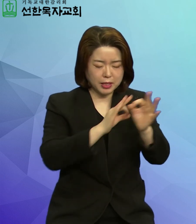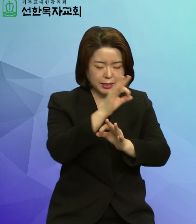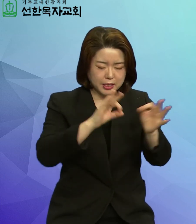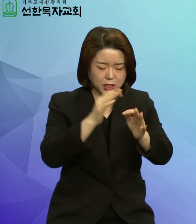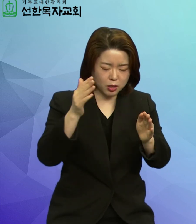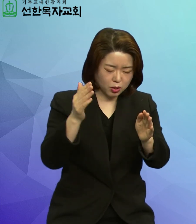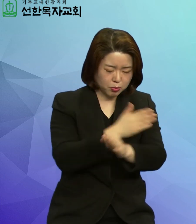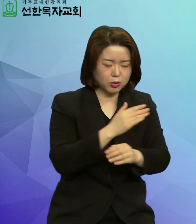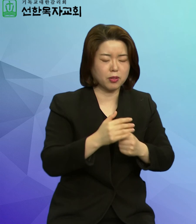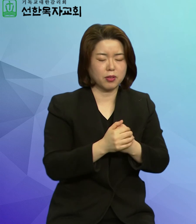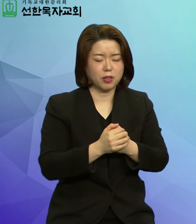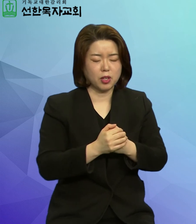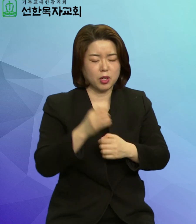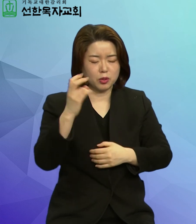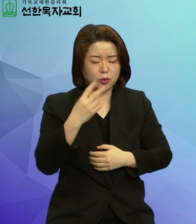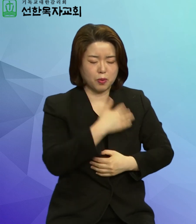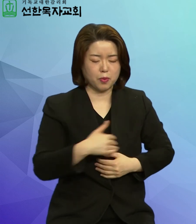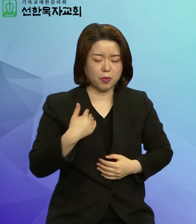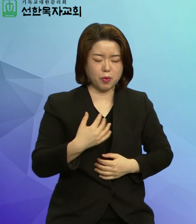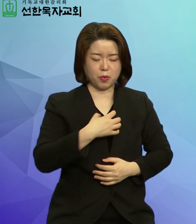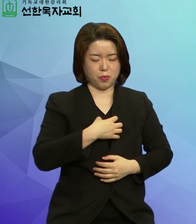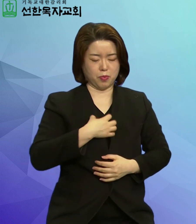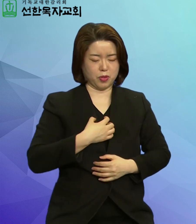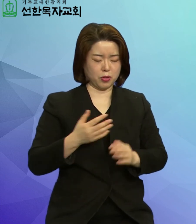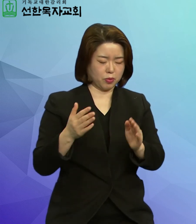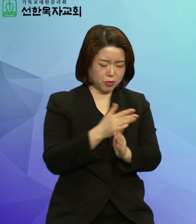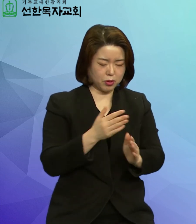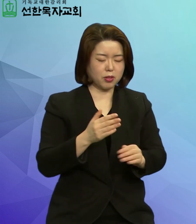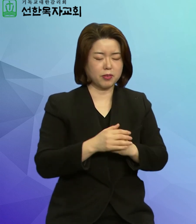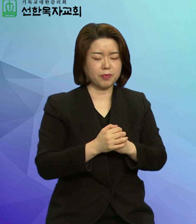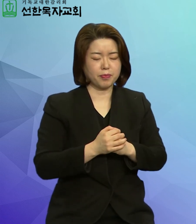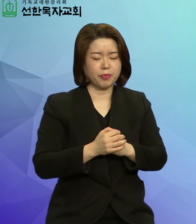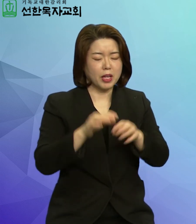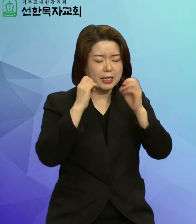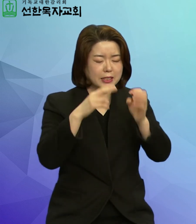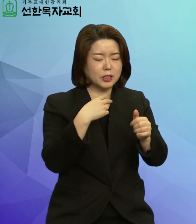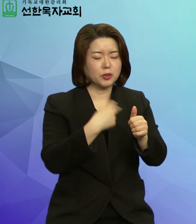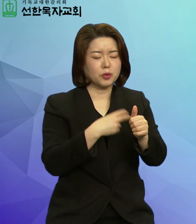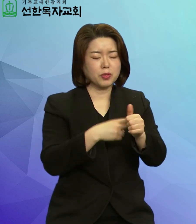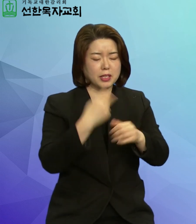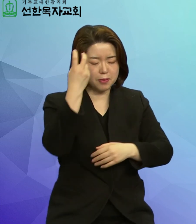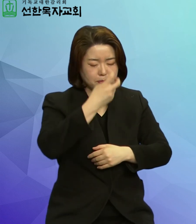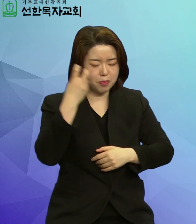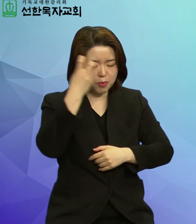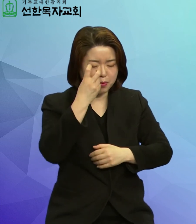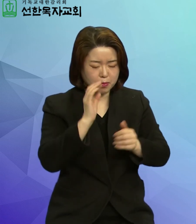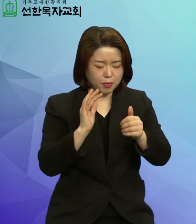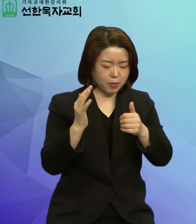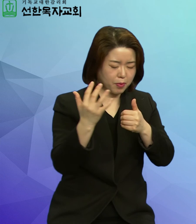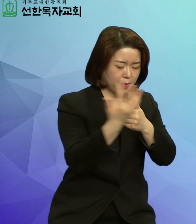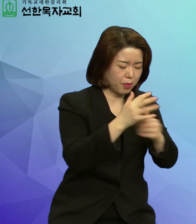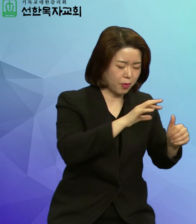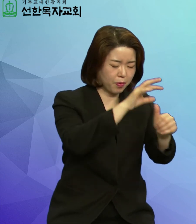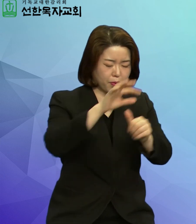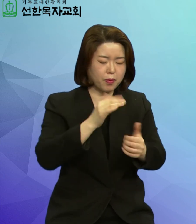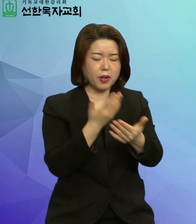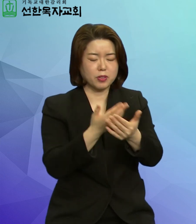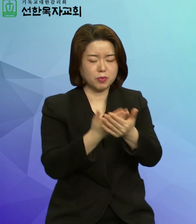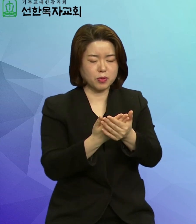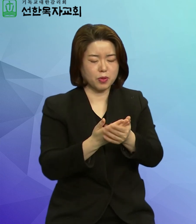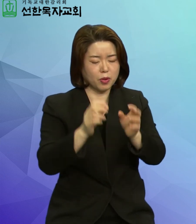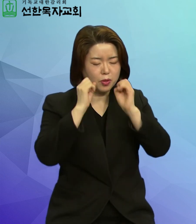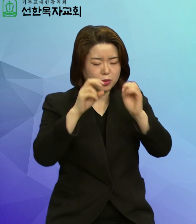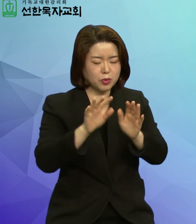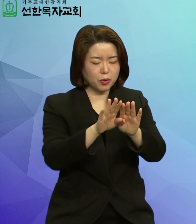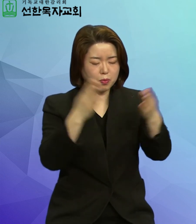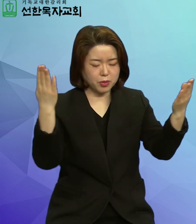하나님 재정의 어려움에서 건강의 위기에서 선교사님들을 보호해 주소서. 선교의